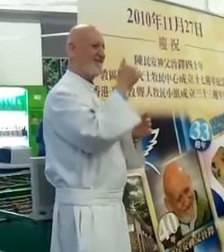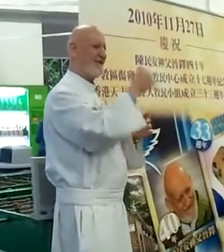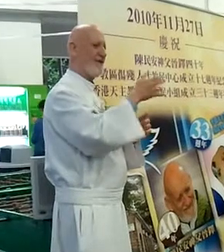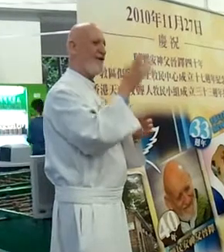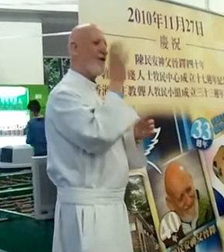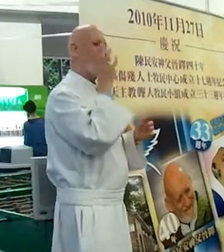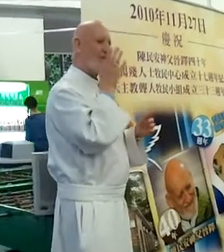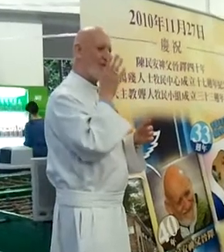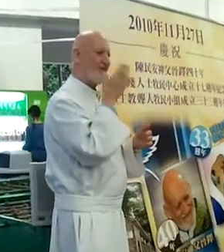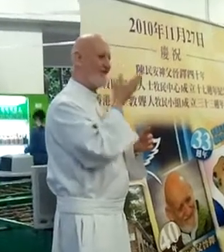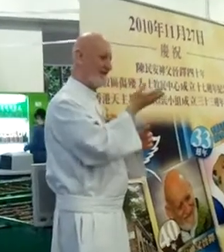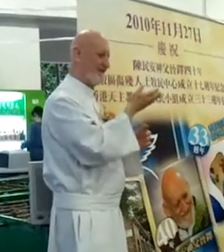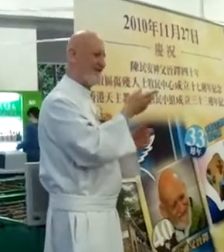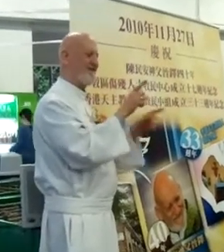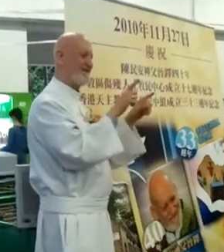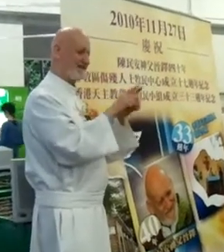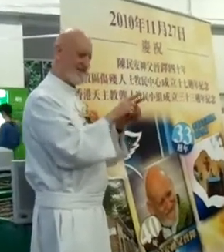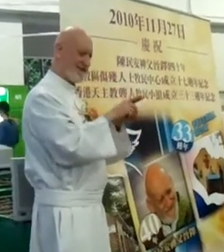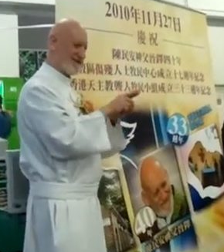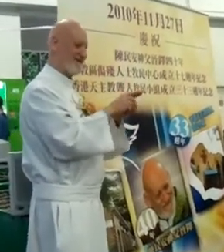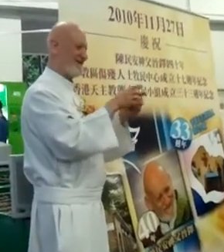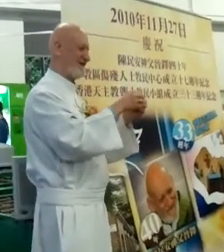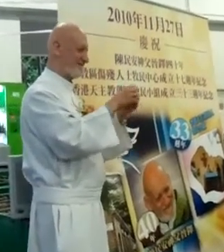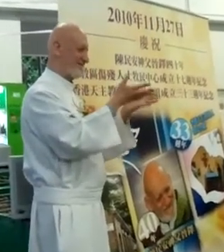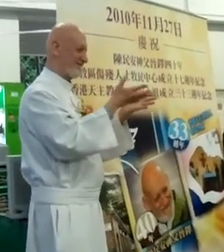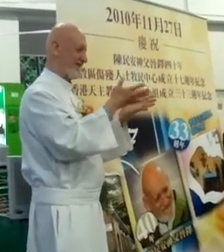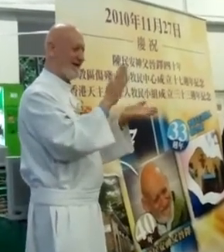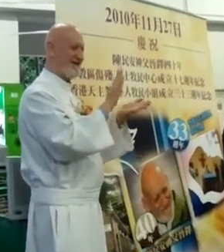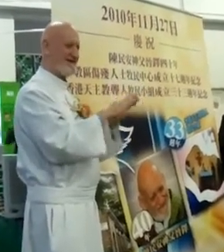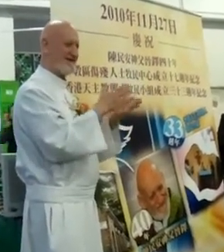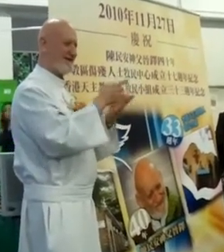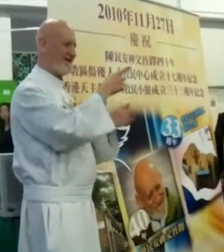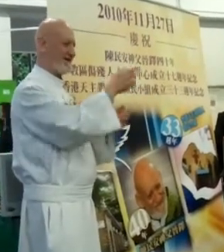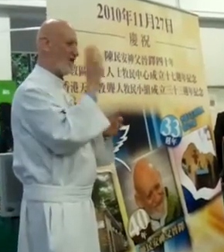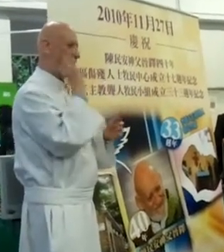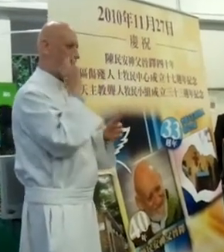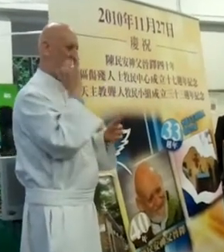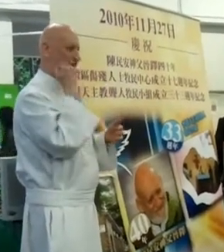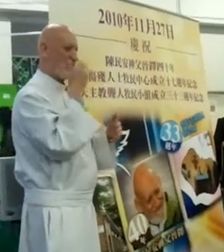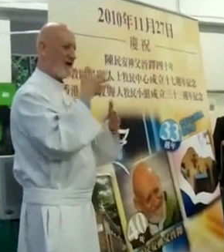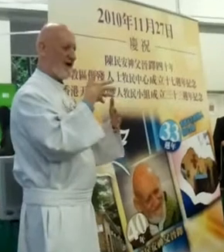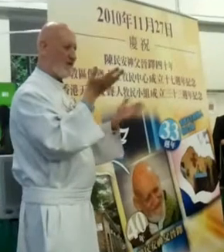我亦都喺度開嚟到喺香港同埋澳門咧開感恩祭。